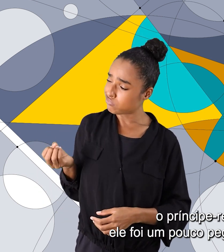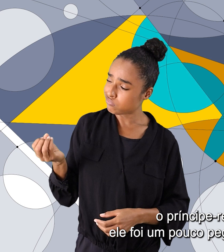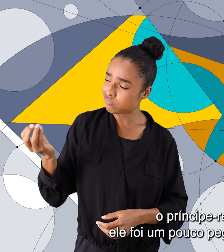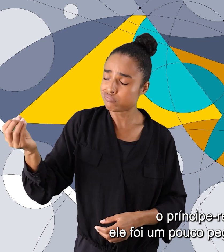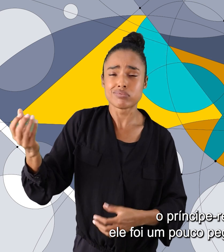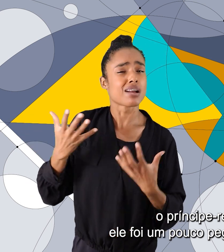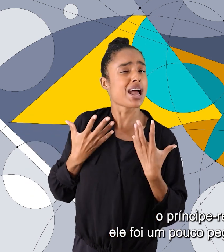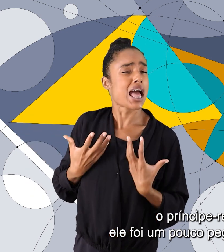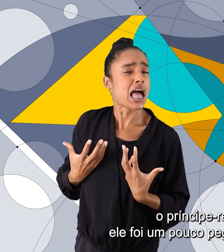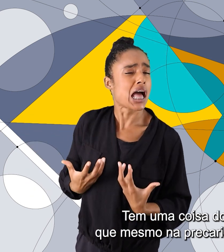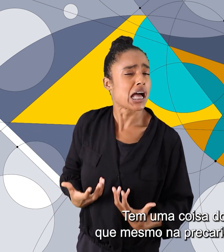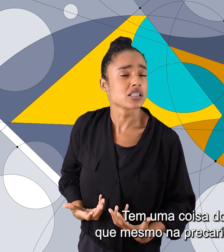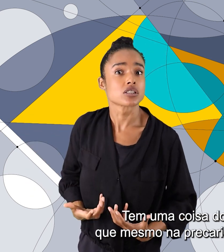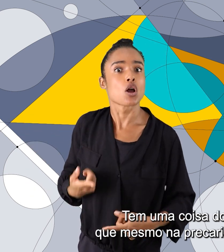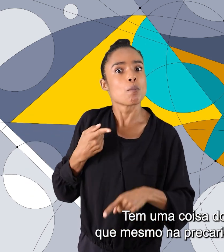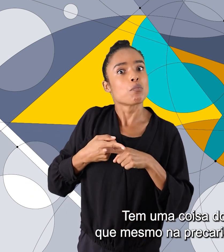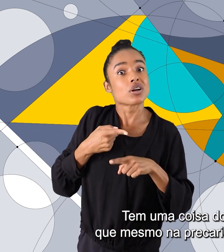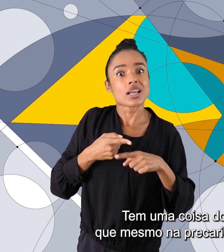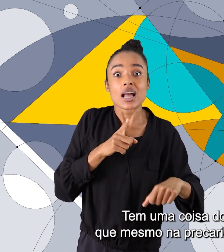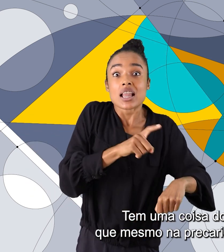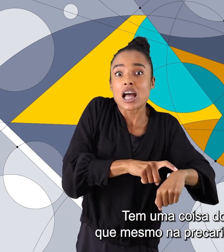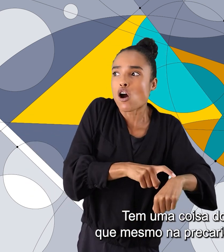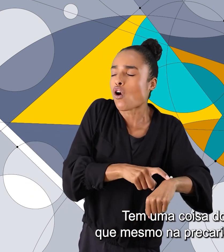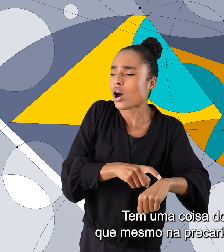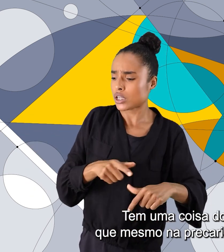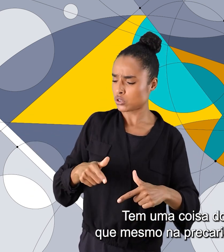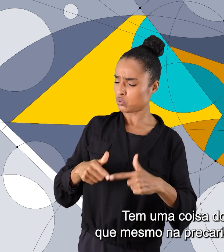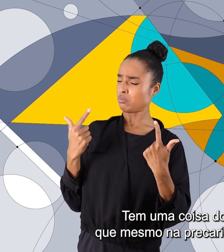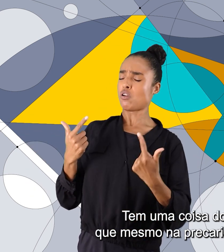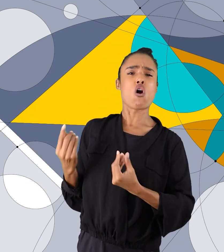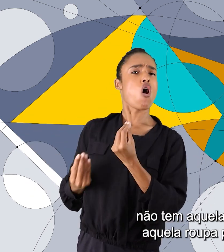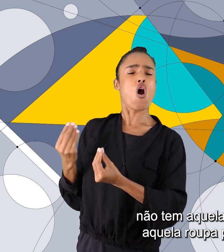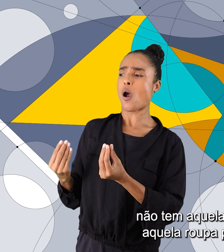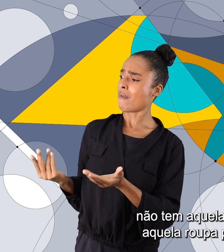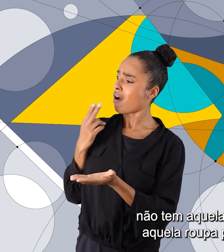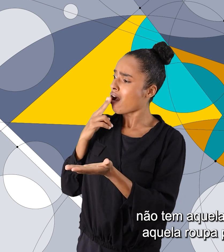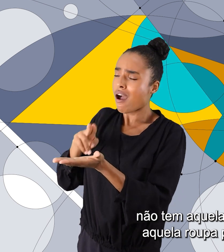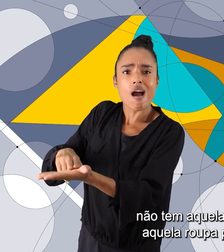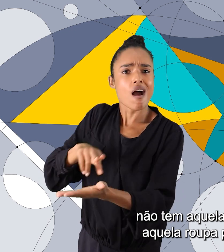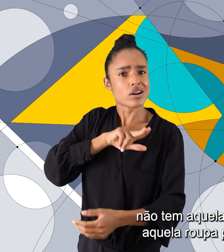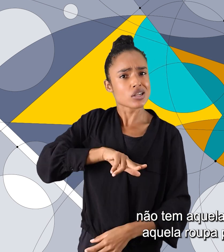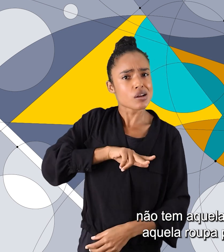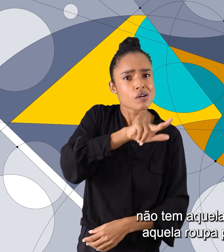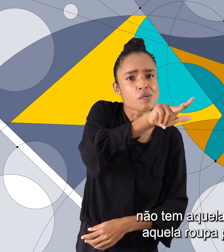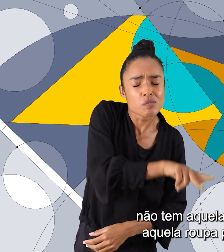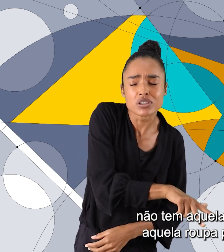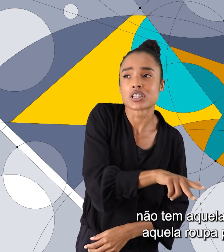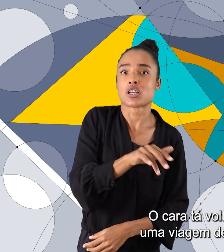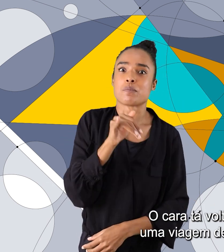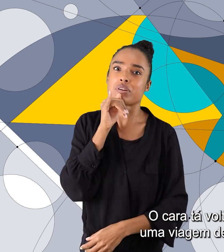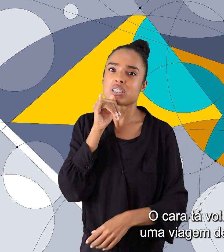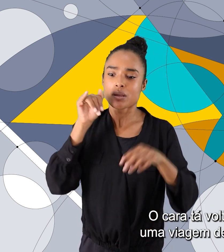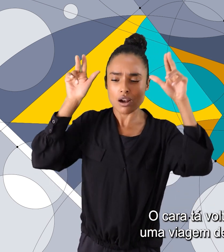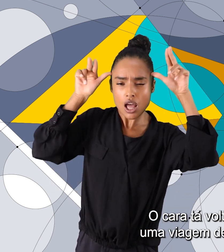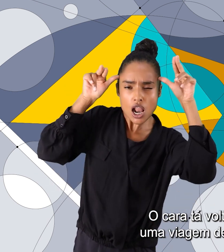um pouco pego de surpresa. Tem uma coisa do simbolismo, que mesmo na precariedade das mulas, não tem aquela cavalaria, aquela roupa pomposa. O